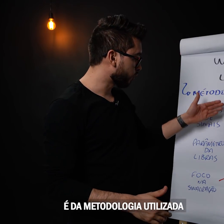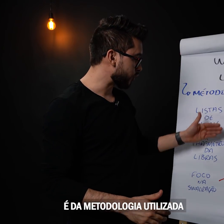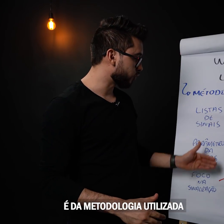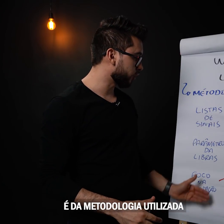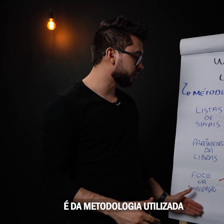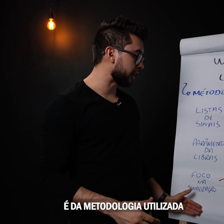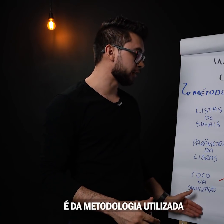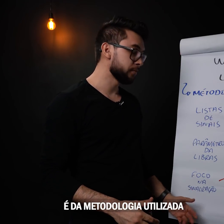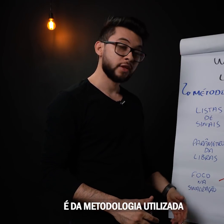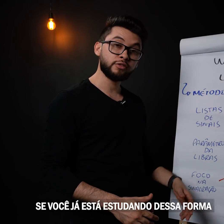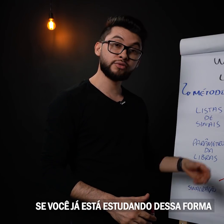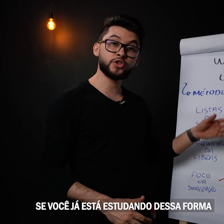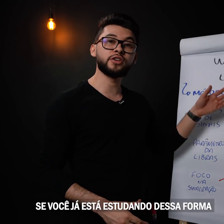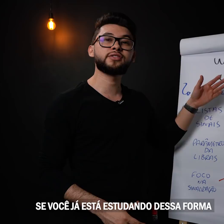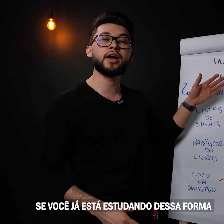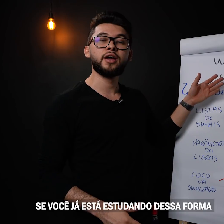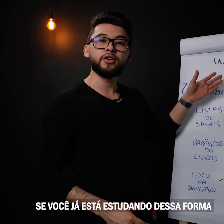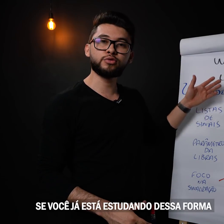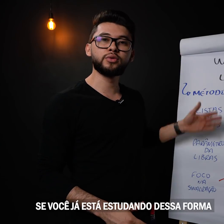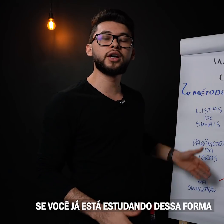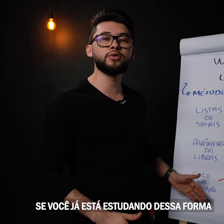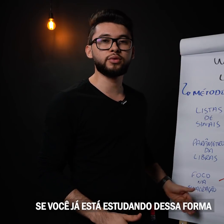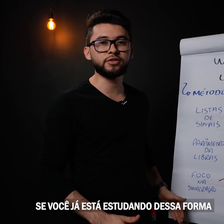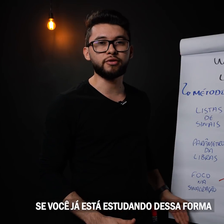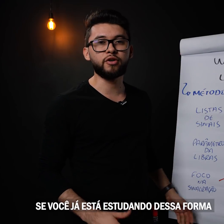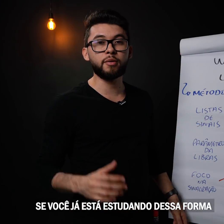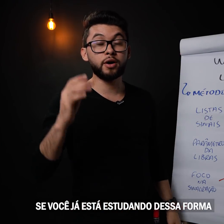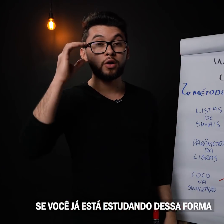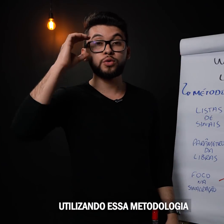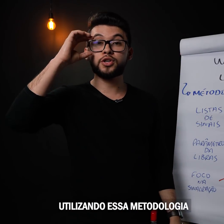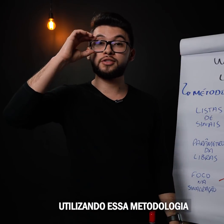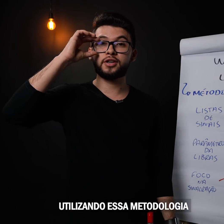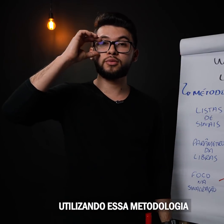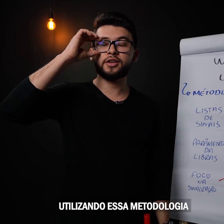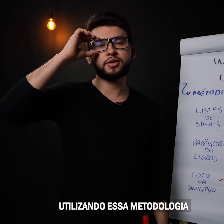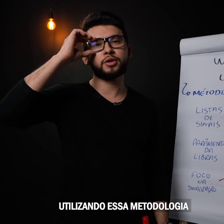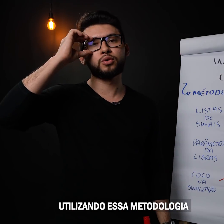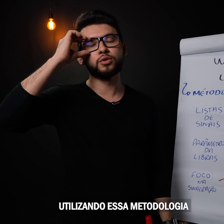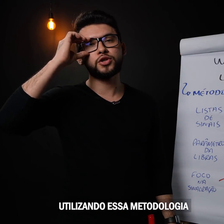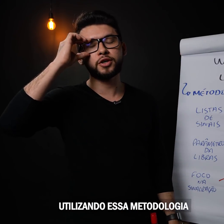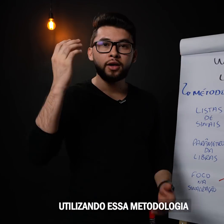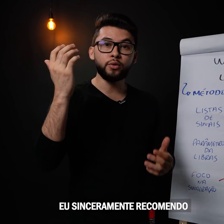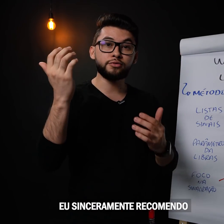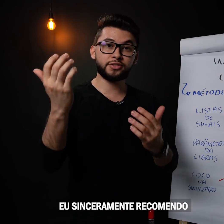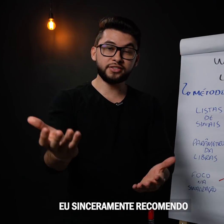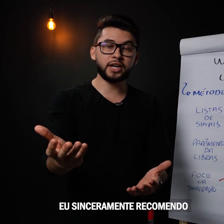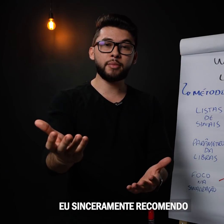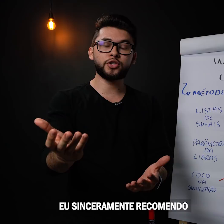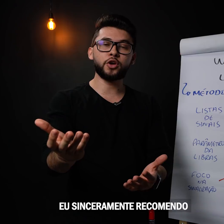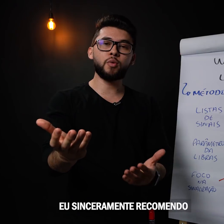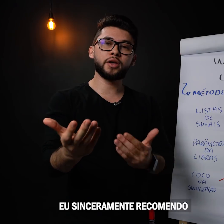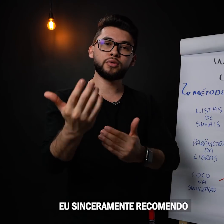metodologia utilizada. Se você já está estudando dessa forma, utilizando essa metodologia, eu sinceramente recomendo que